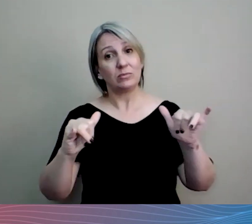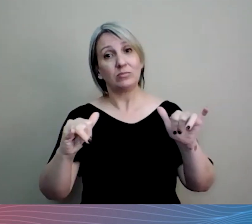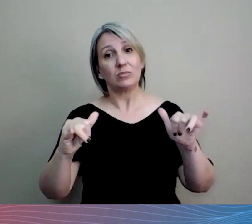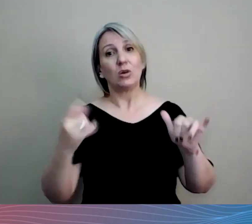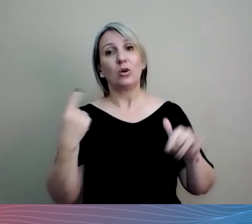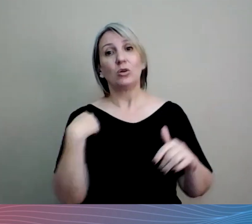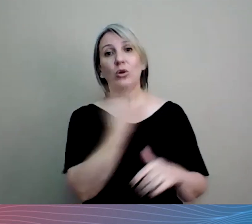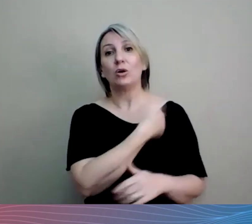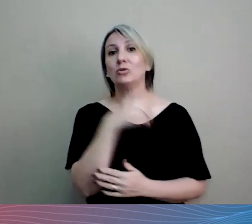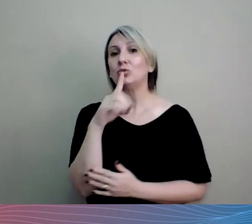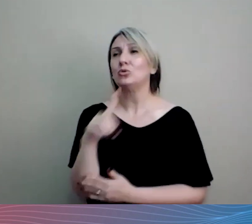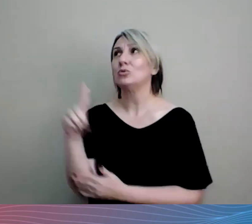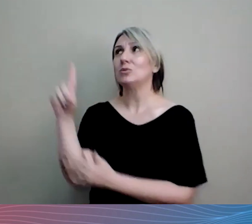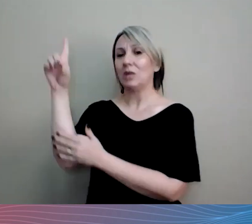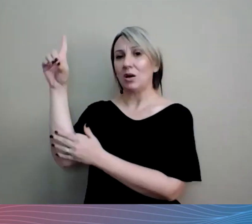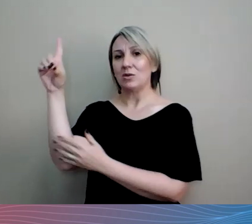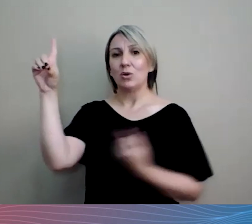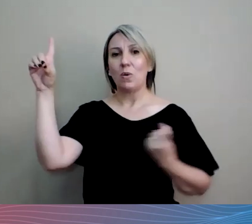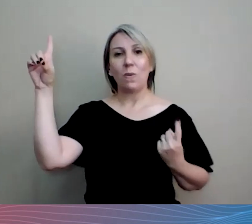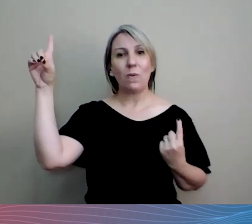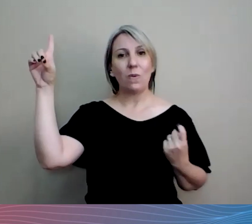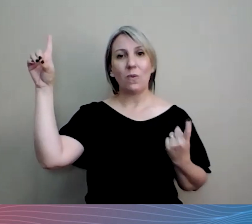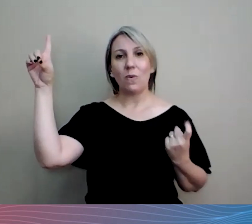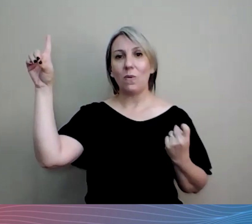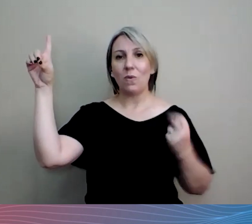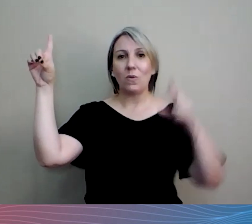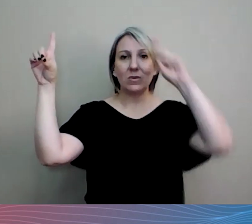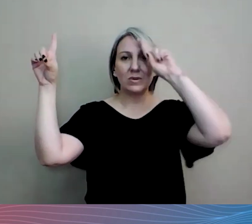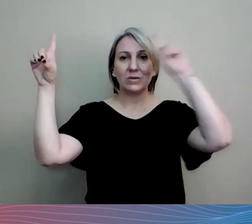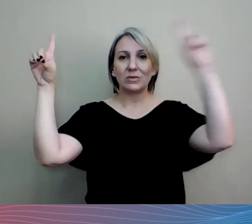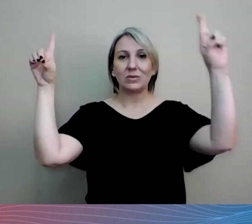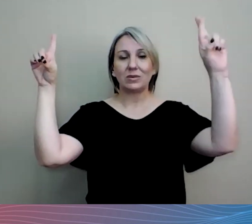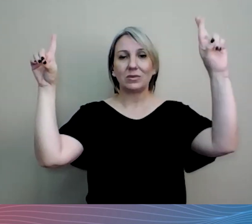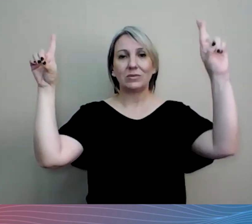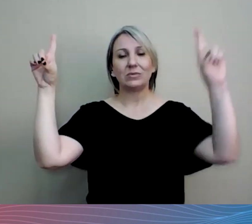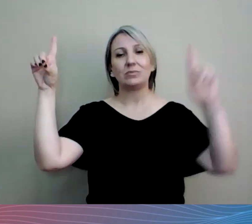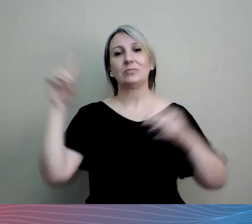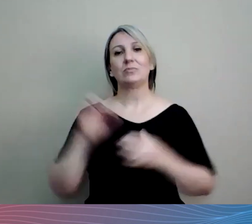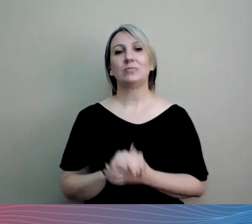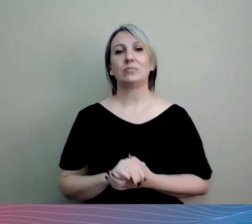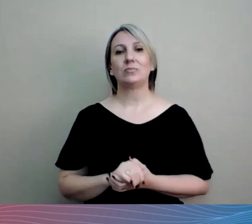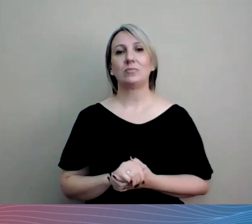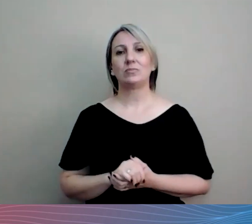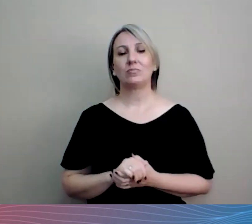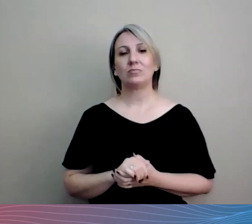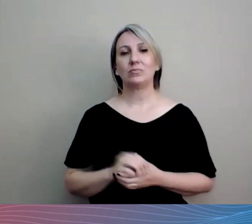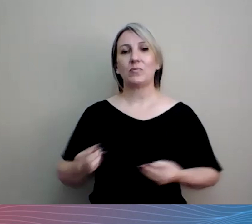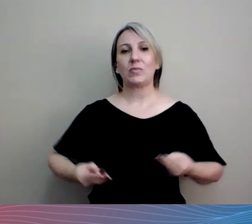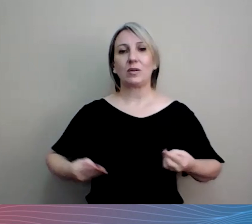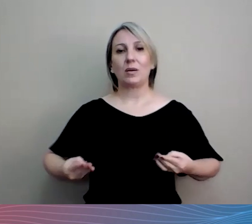o único Senhor. Tá? Marcos, capítulo 12, versículo